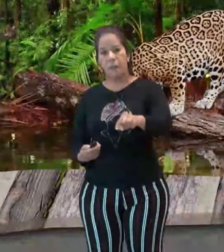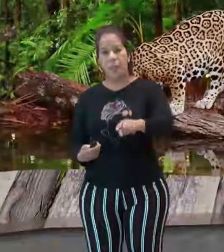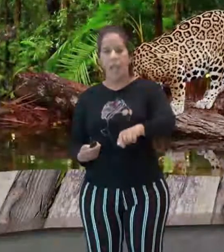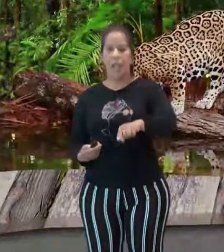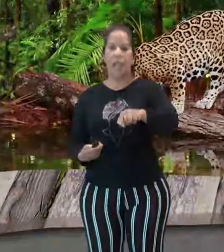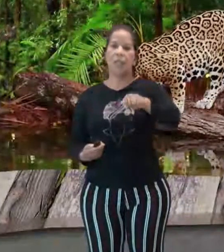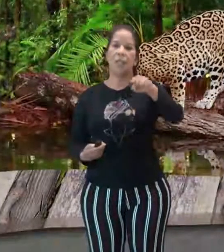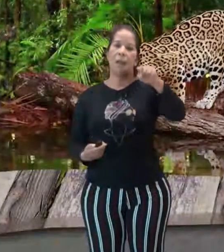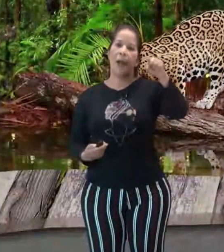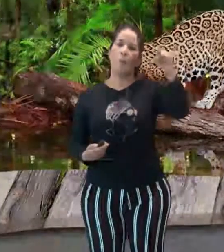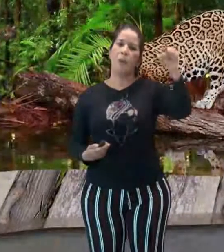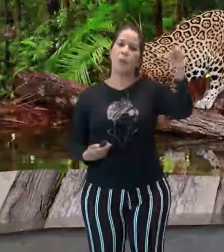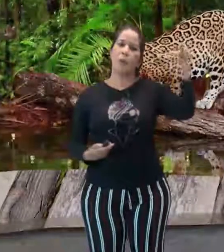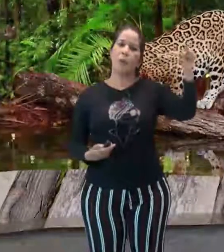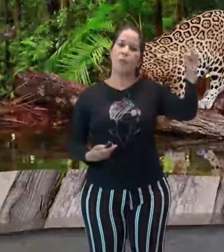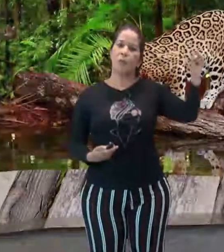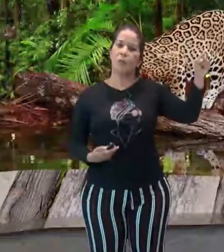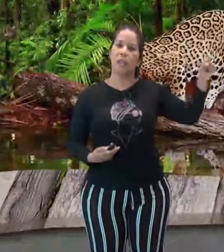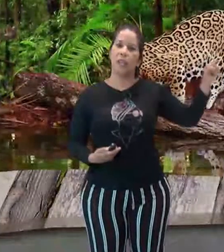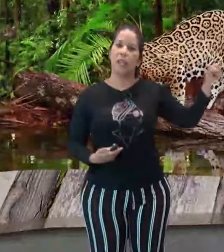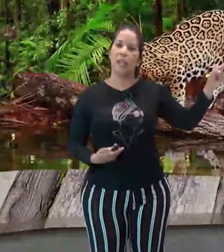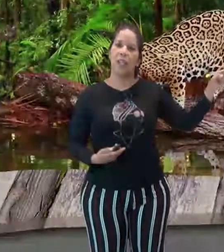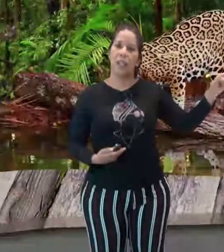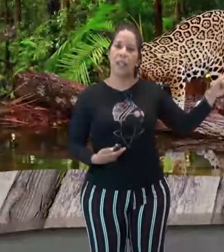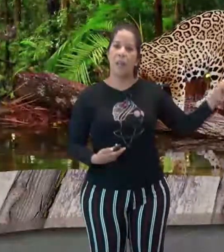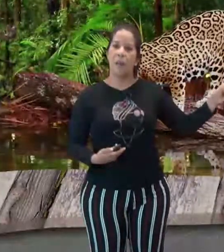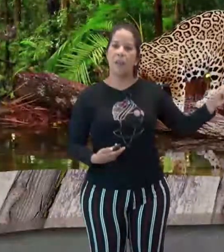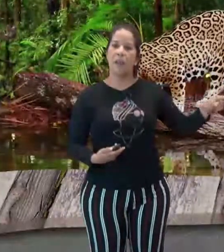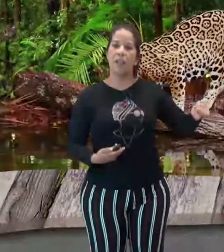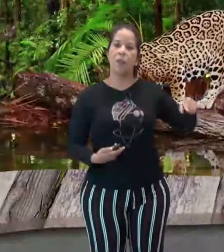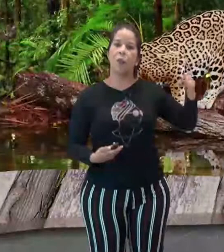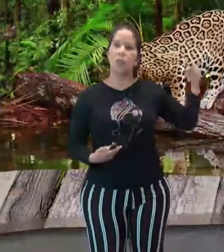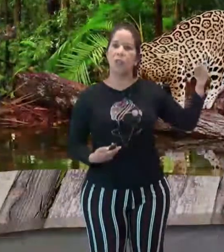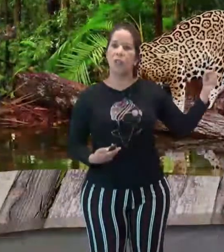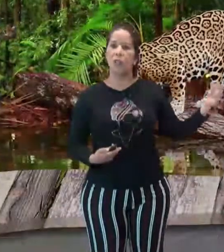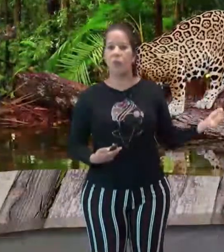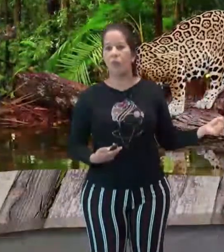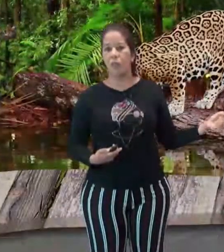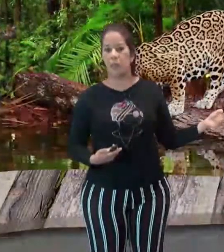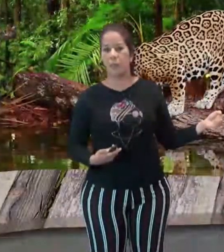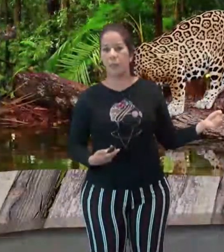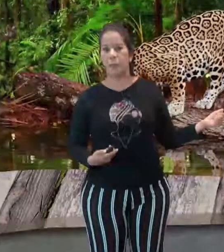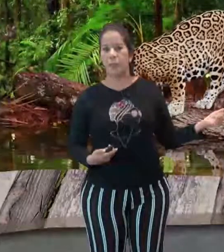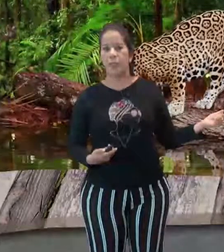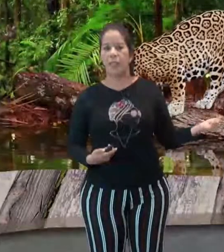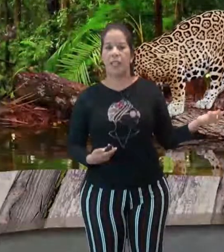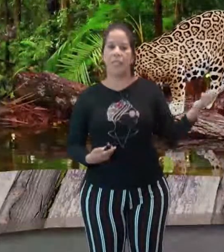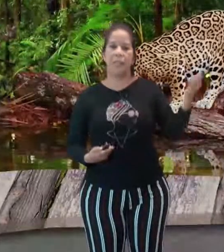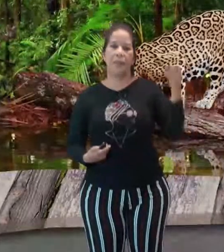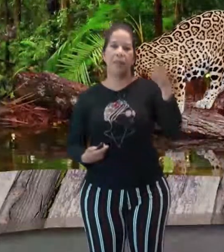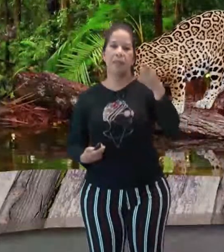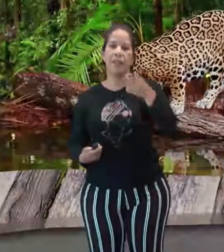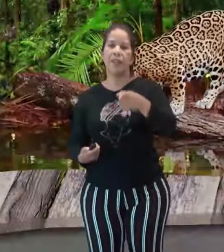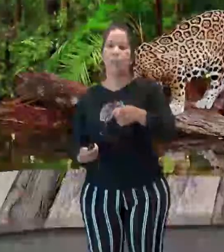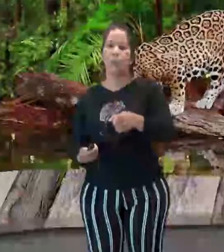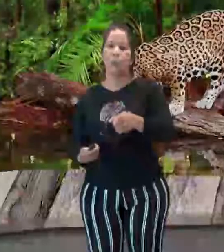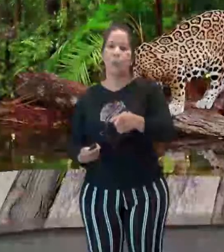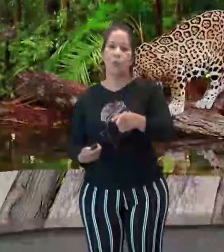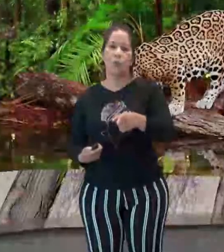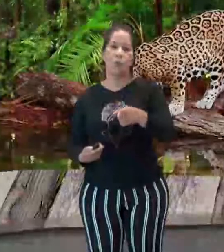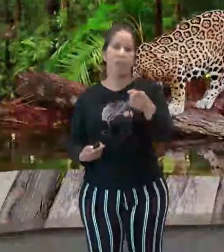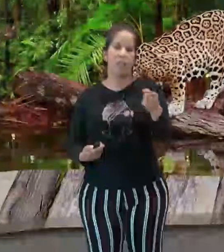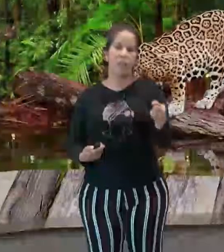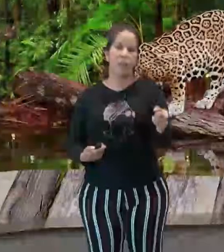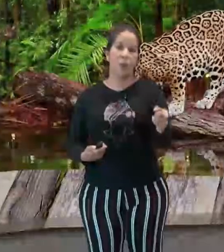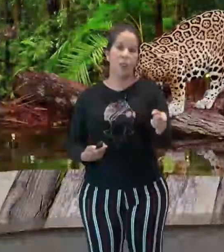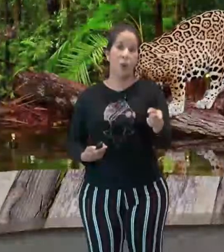existem, elas realmente possam estar aí, né, para as futuras gerações. Se essas espécies deixam